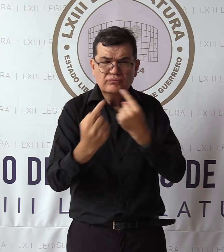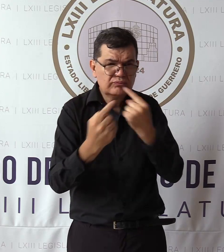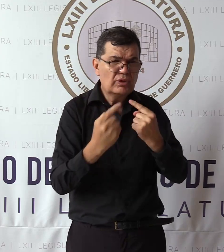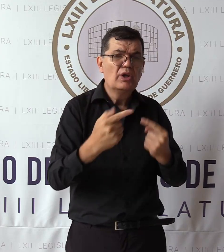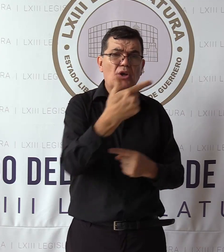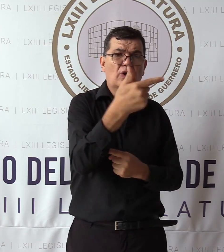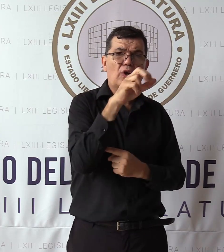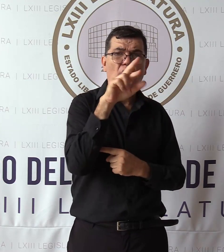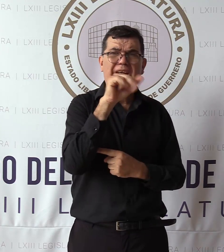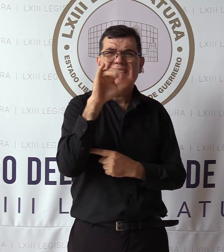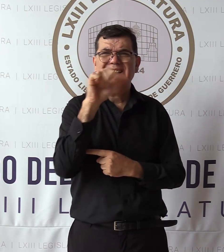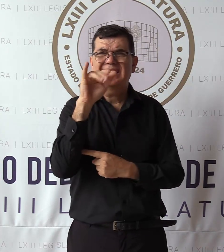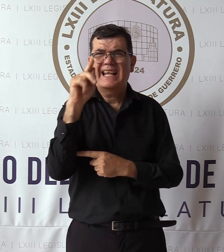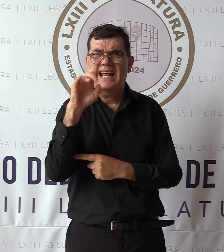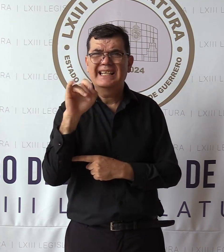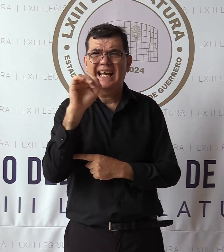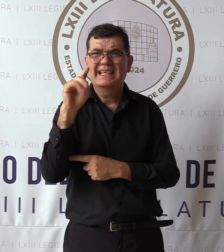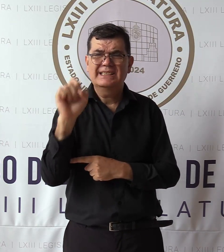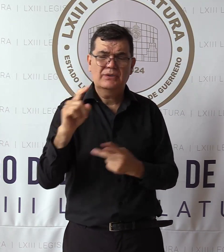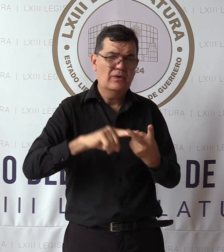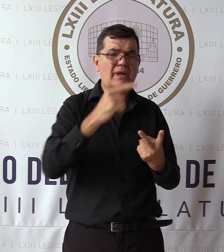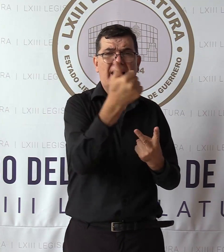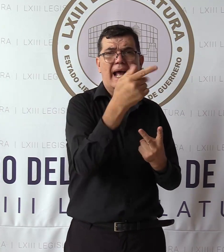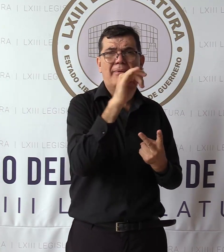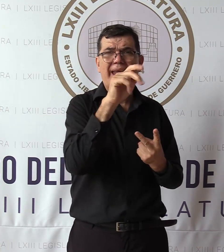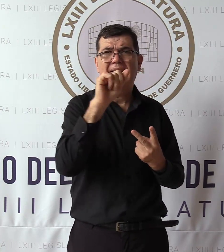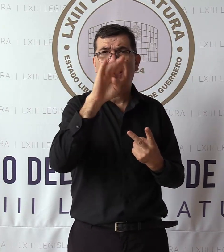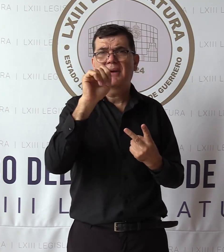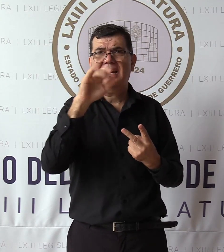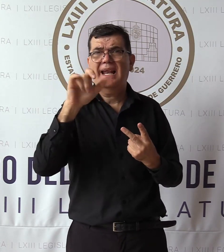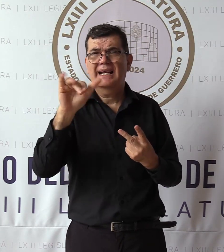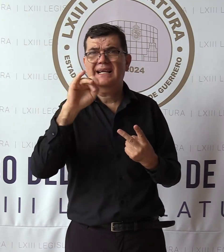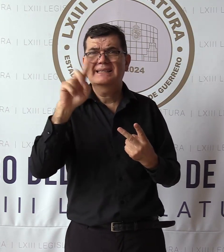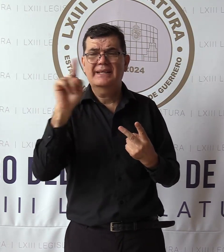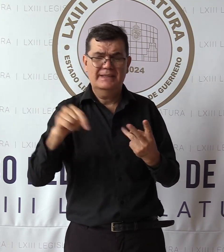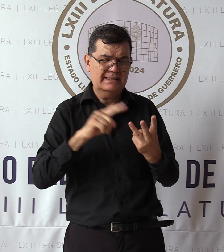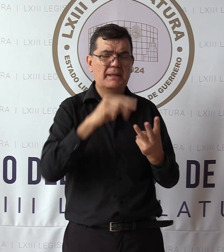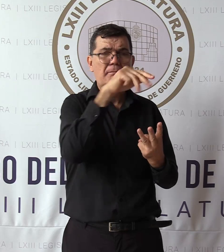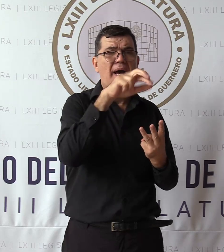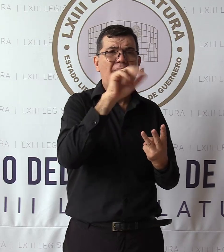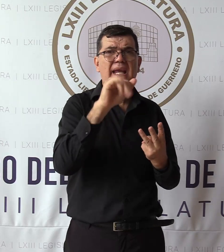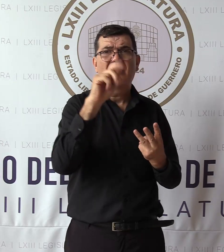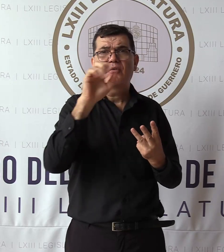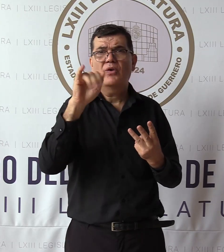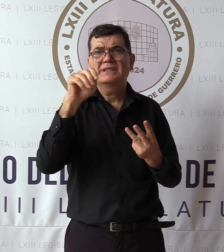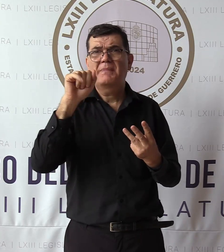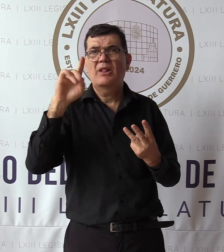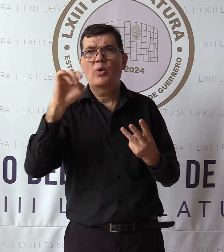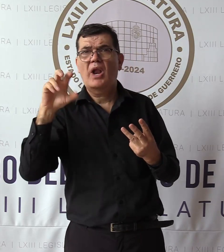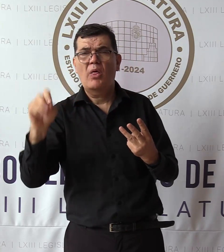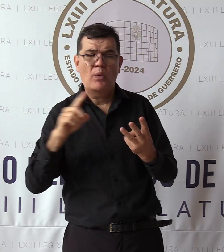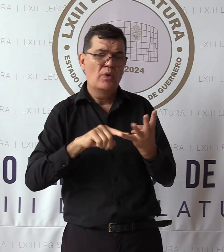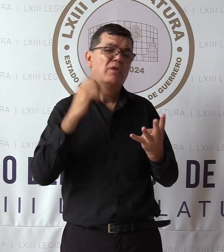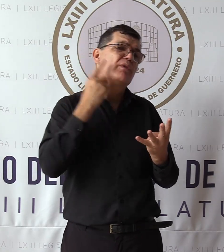Citlali Calixto Jiménez, Gabriela Bernal Recendis y María Flores Maldonado, así como del diputado Jesús Parra